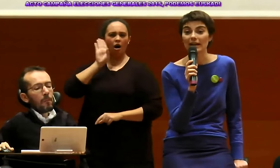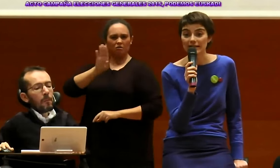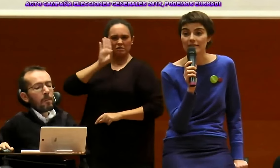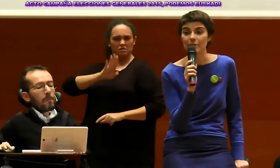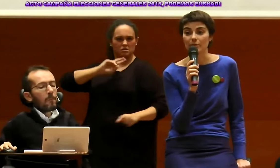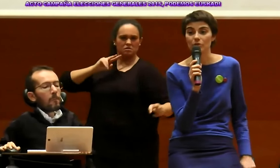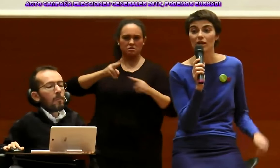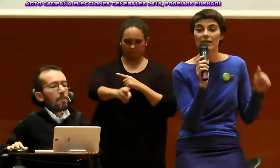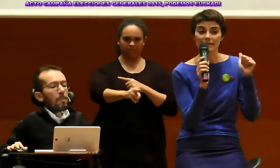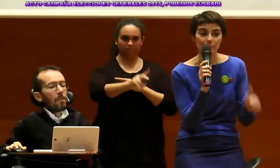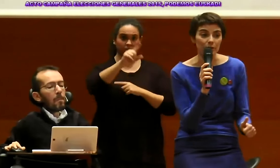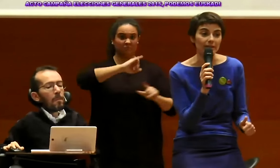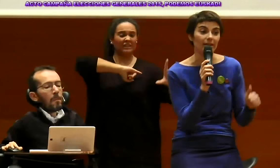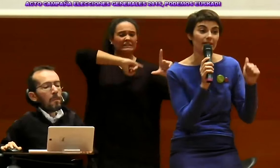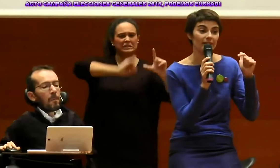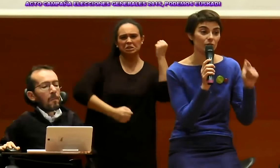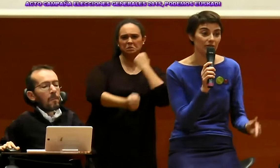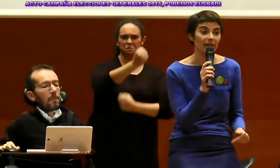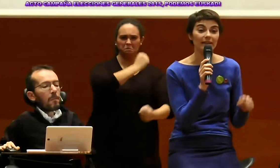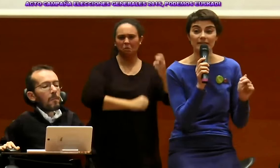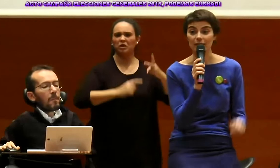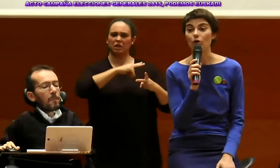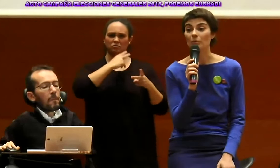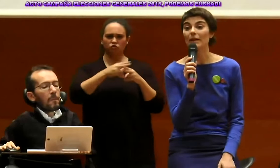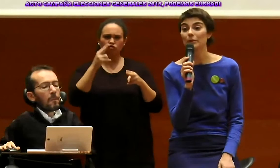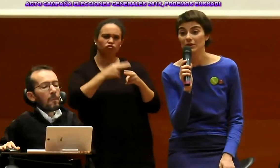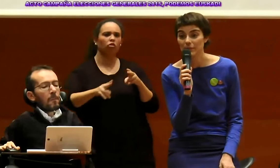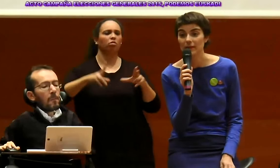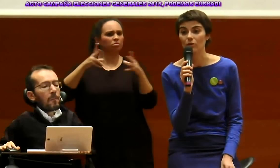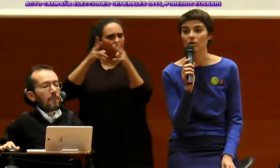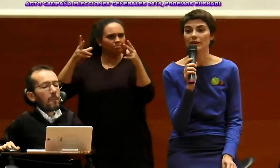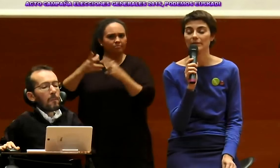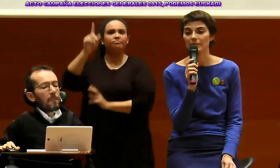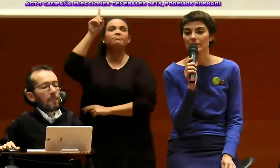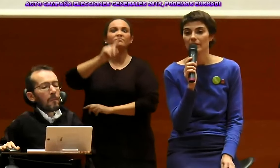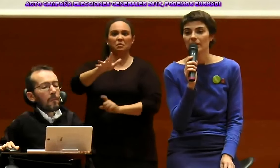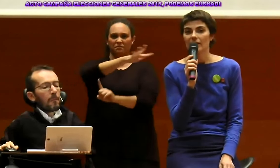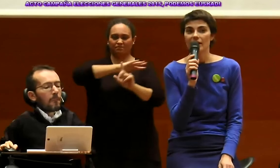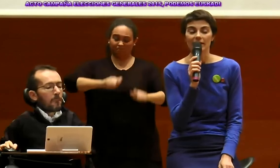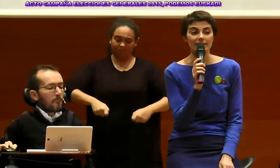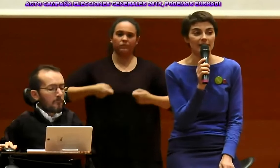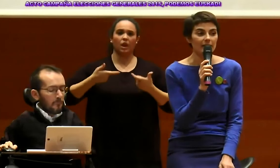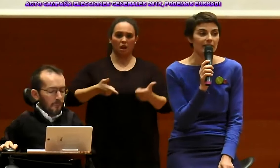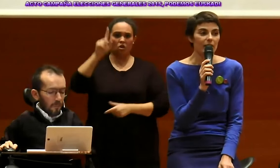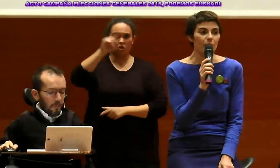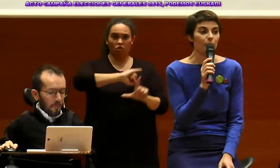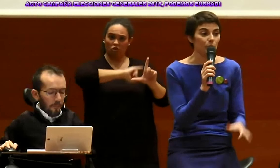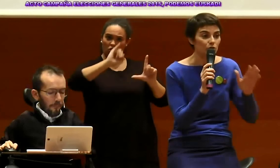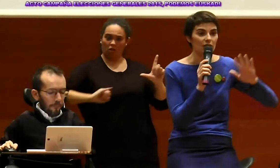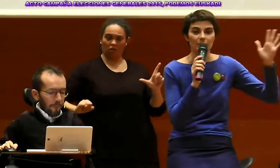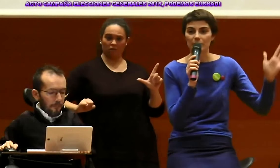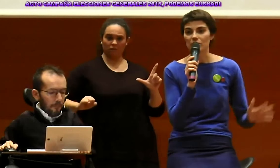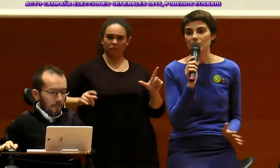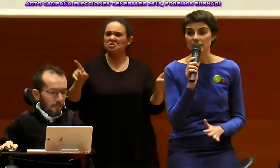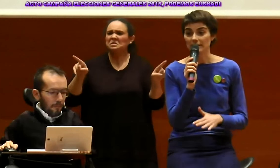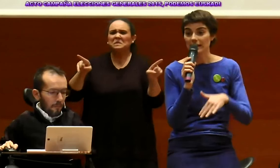hoy a la crisis que vivimos. Crisis política, crisis social, crisis económica, pero también ecológica. Y es que, por mucho